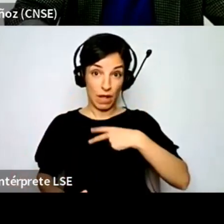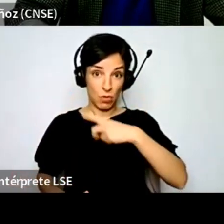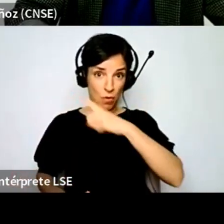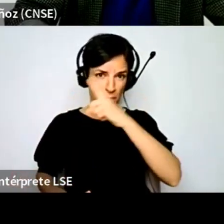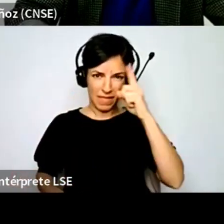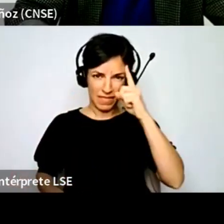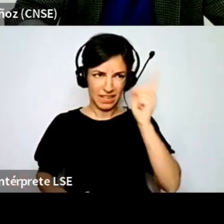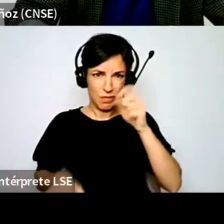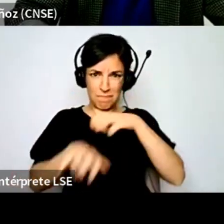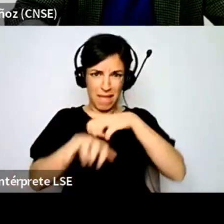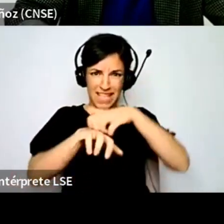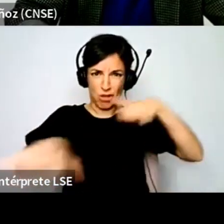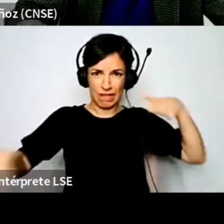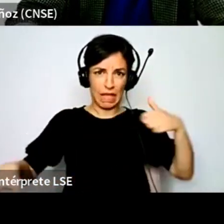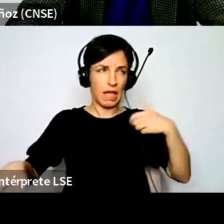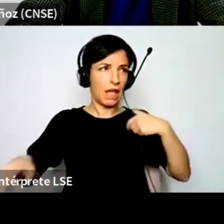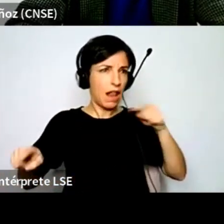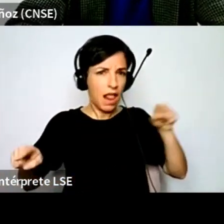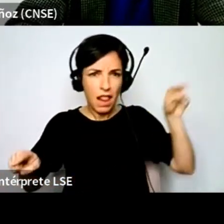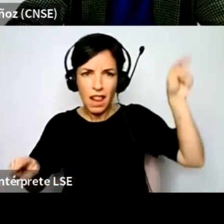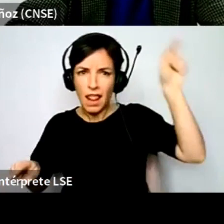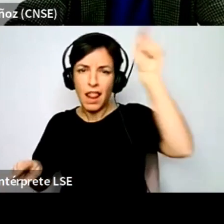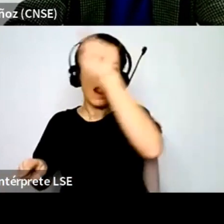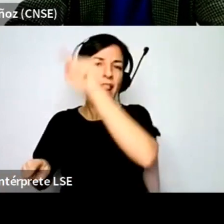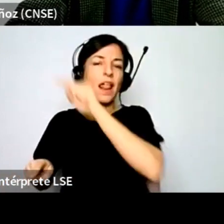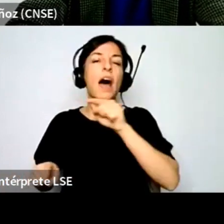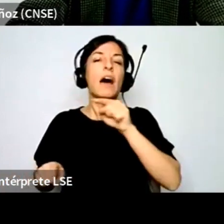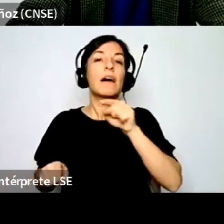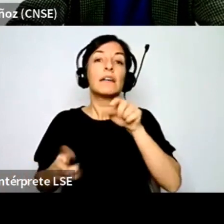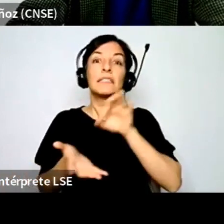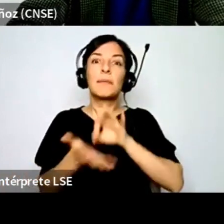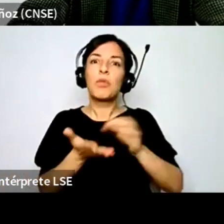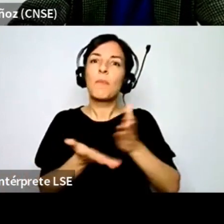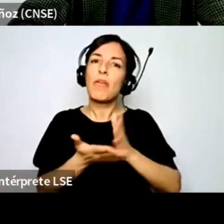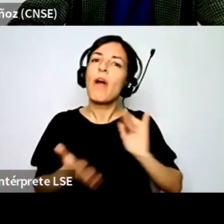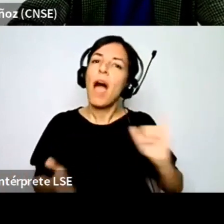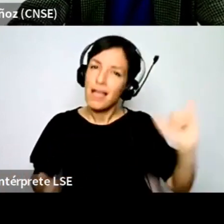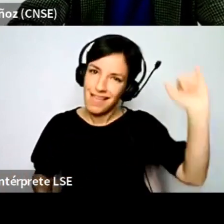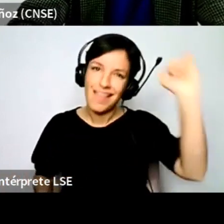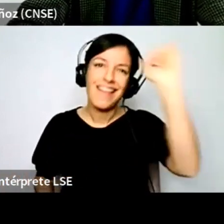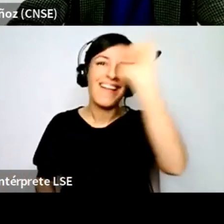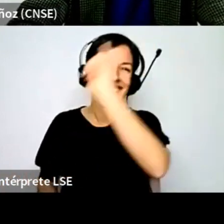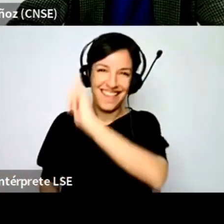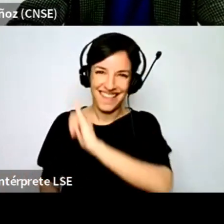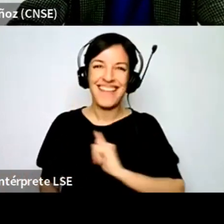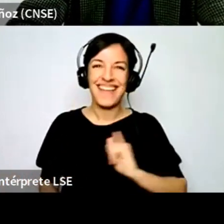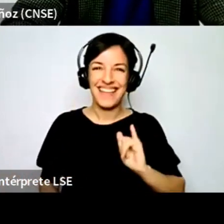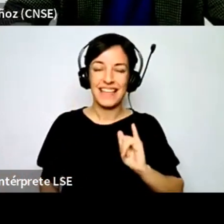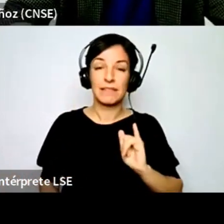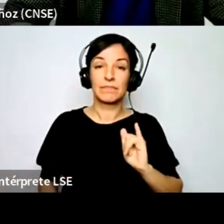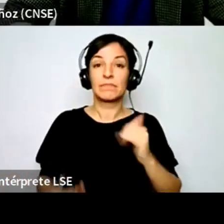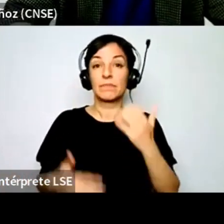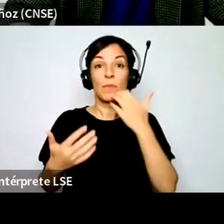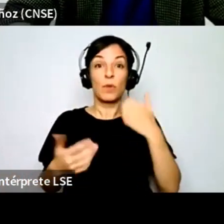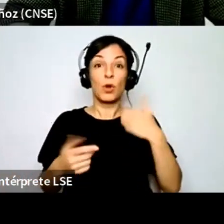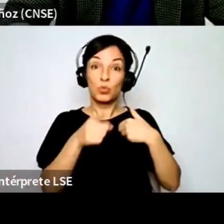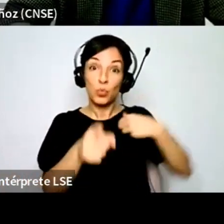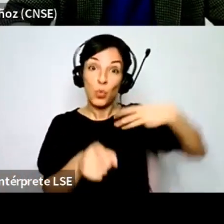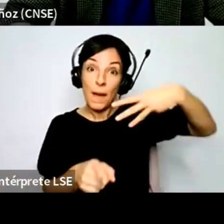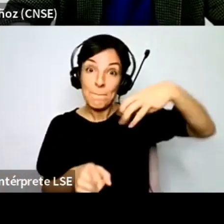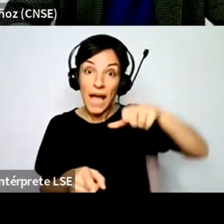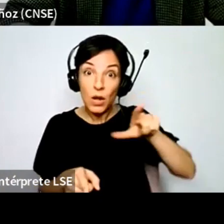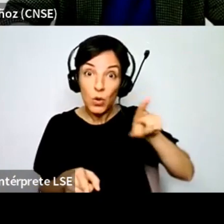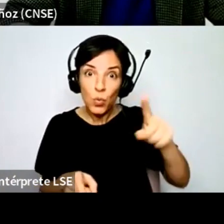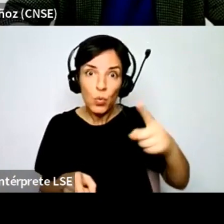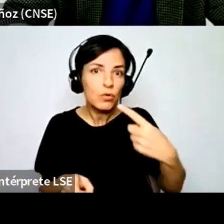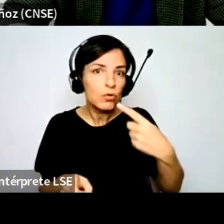España tienen sus propios servicios de mediación. De manera que si lo que está planteando Malú es, yo tengo